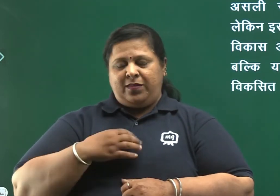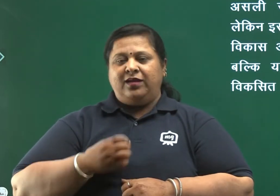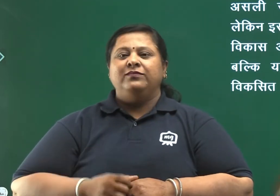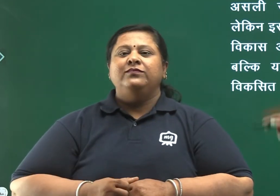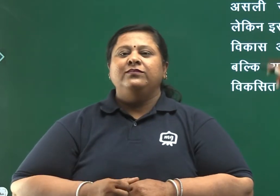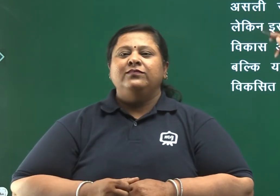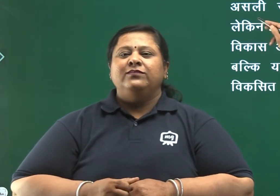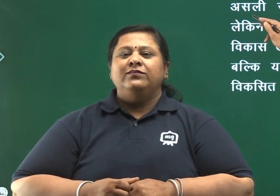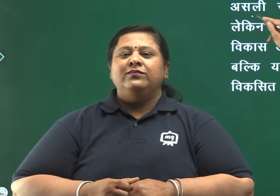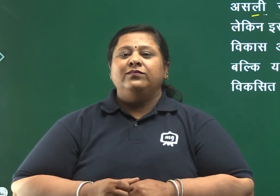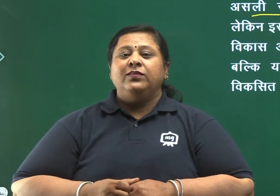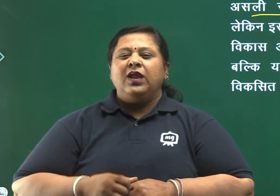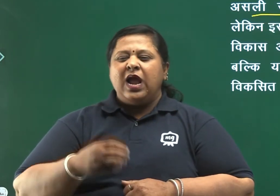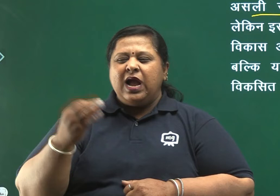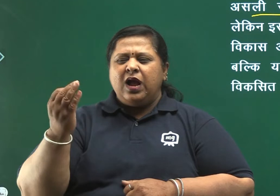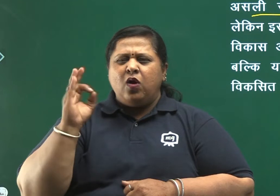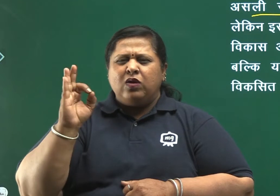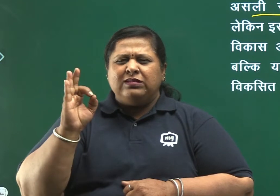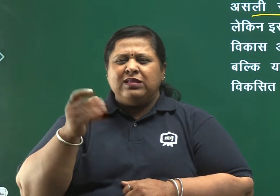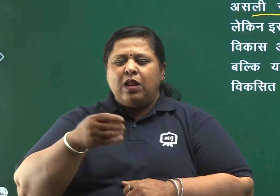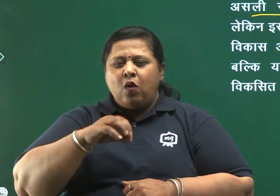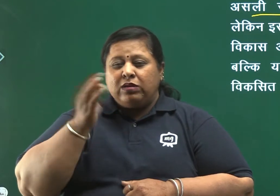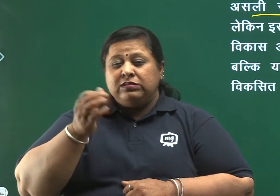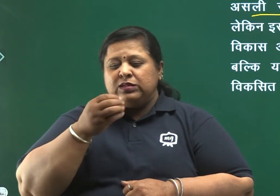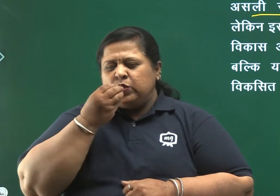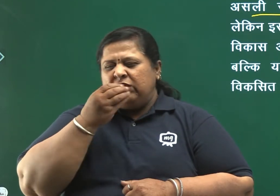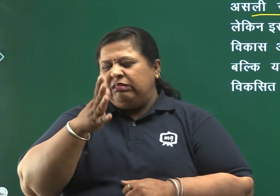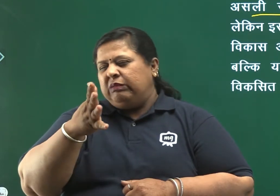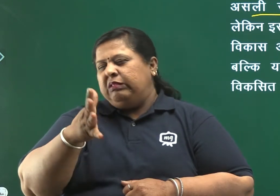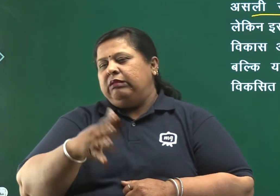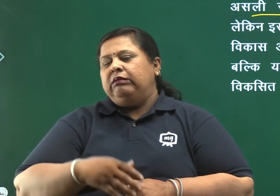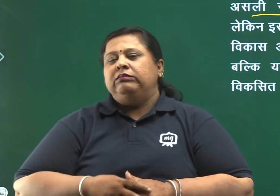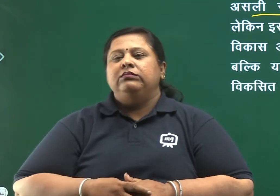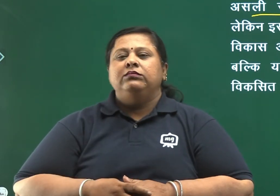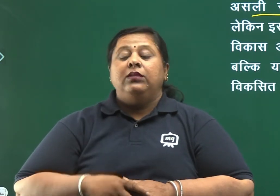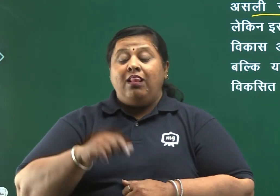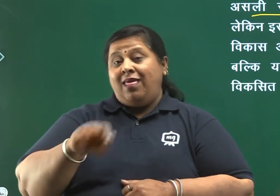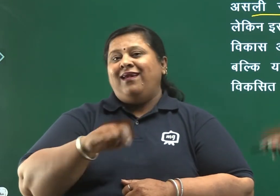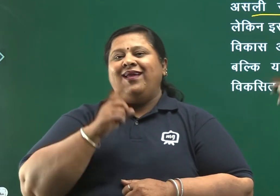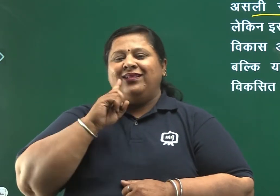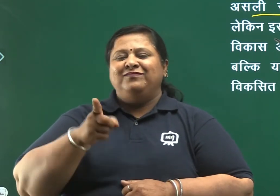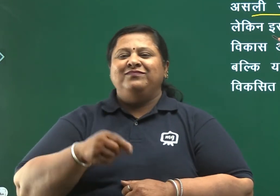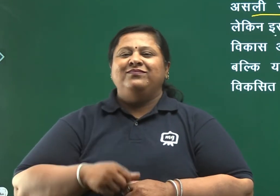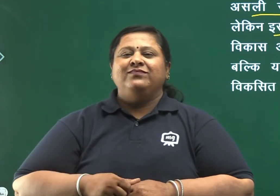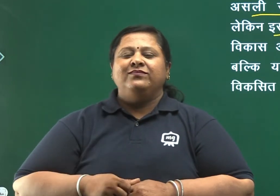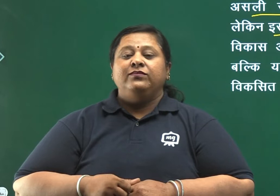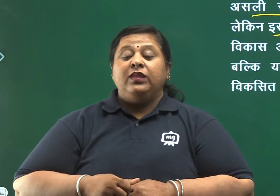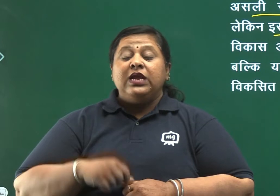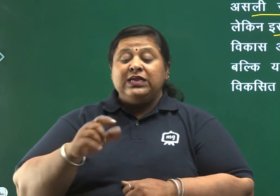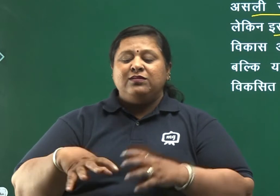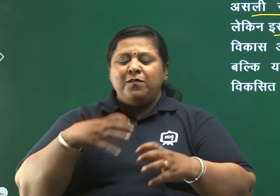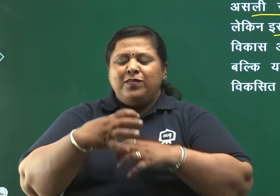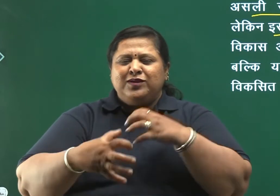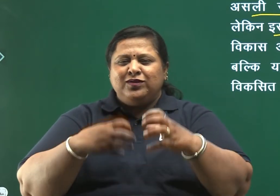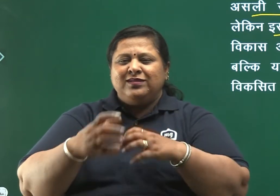हमें असली स्वाद नहीं मिलता, लेकिन इस